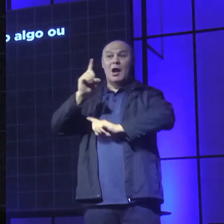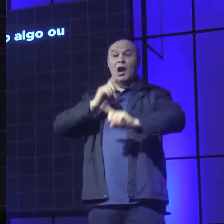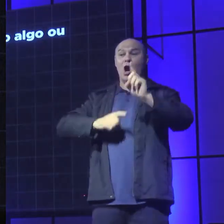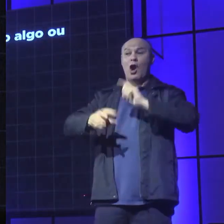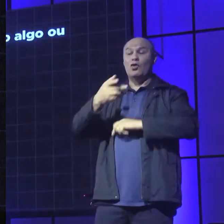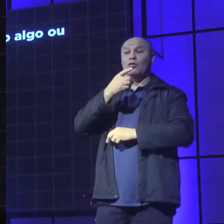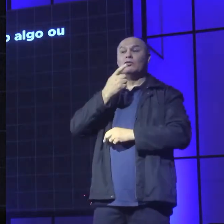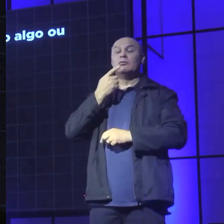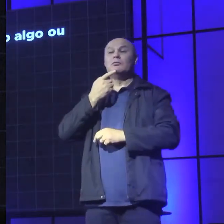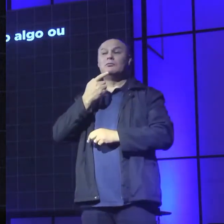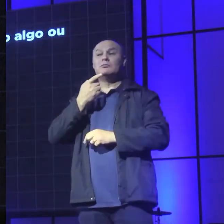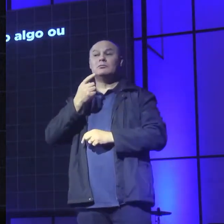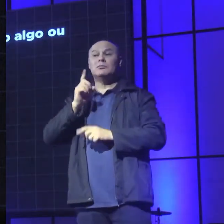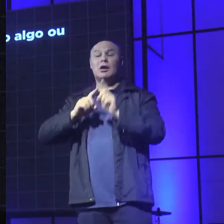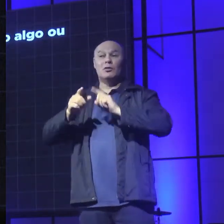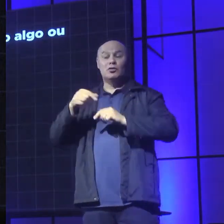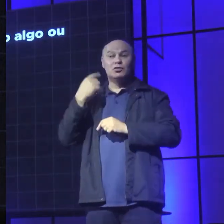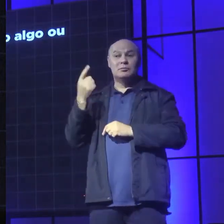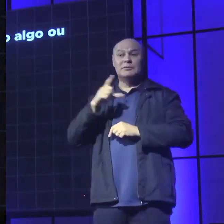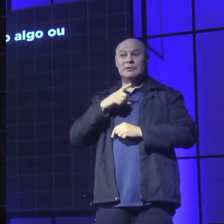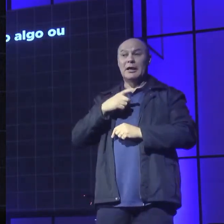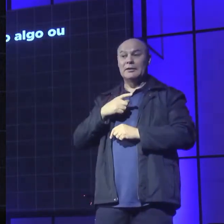Gente,